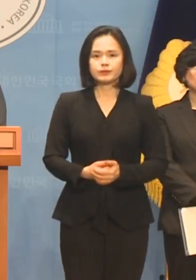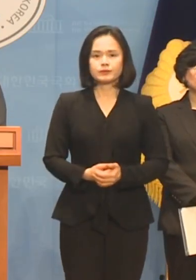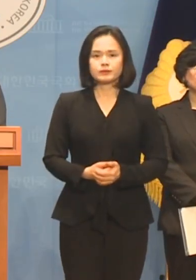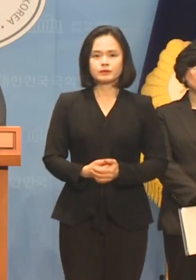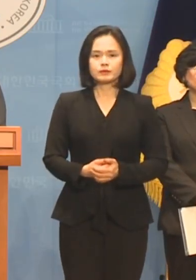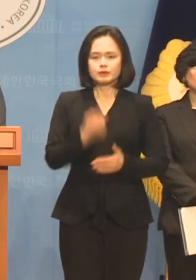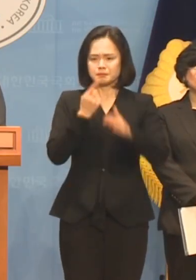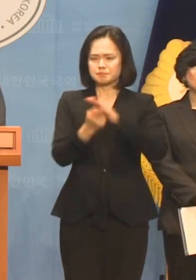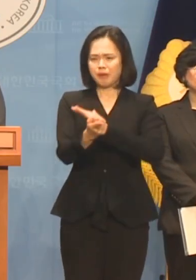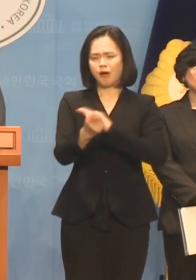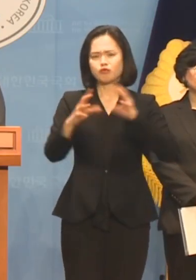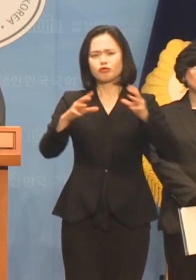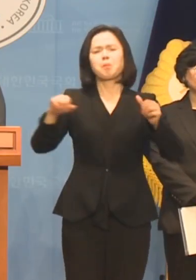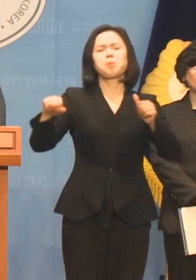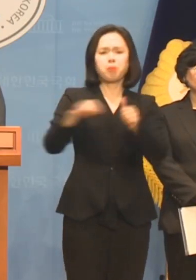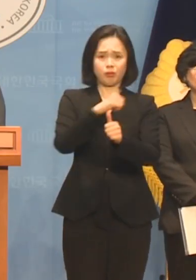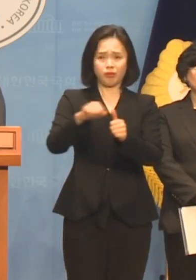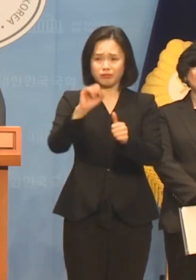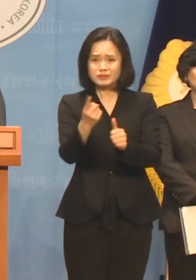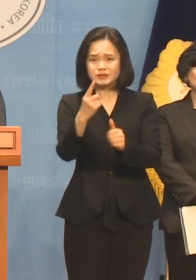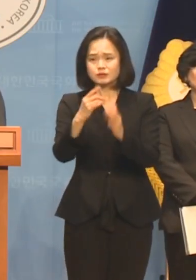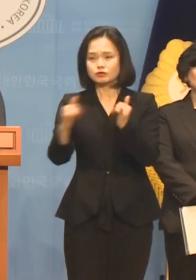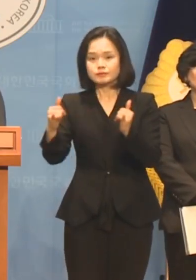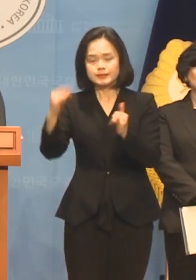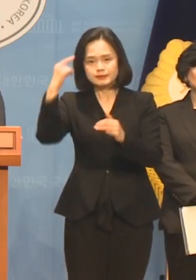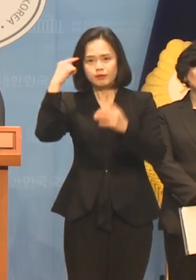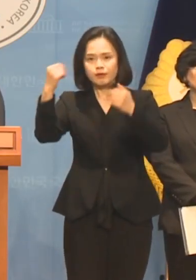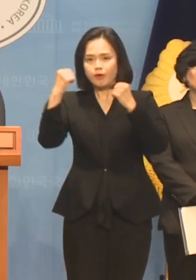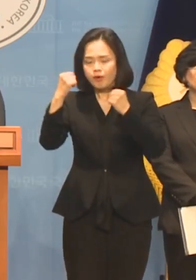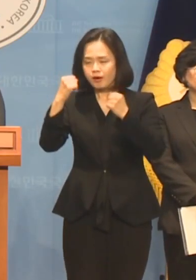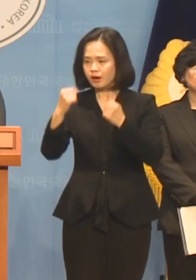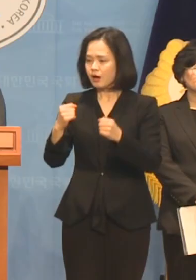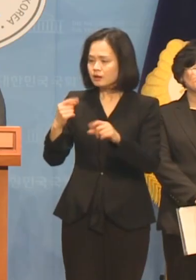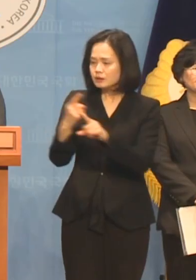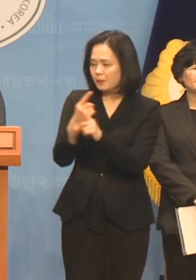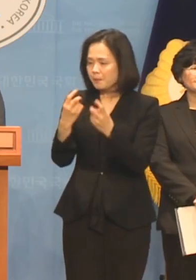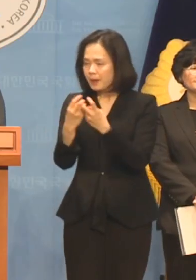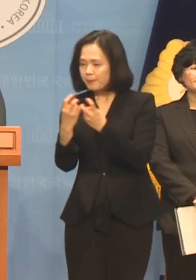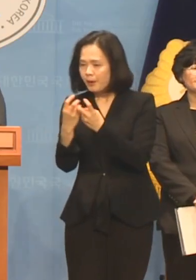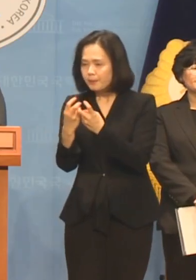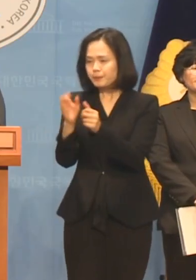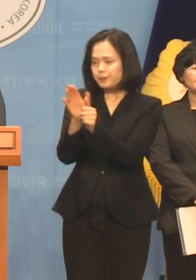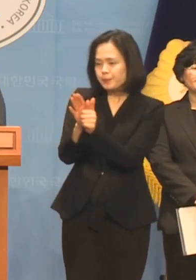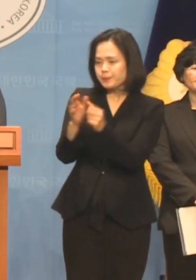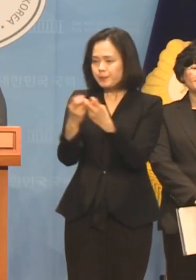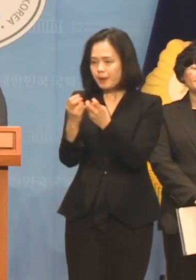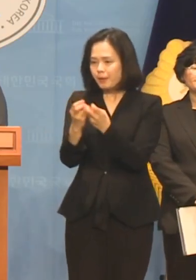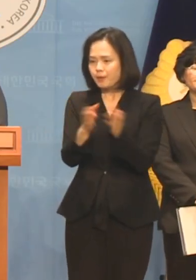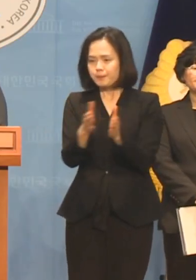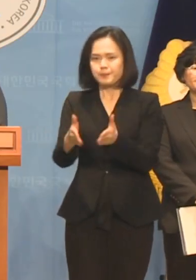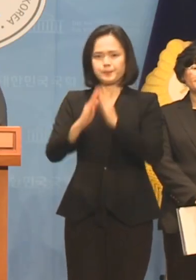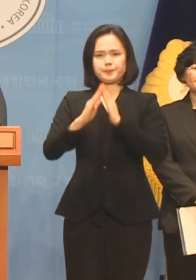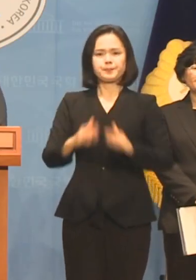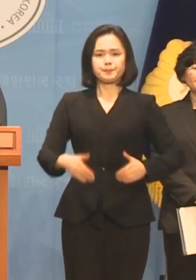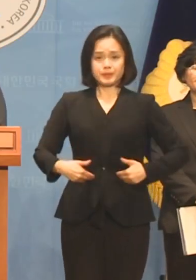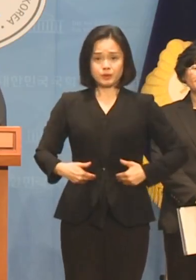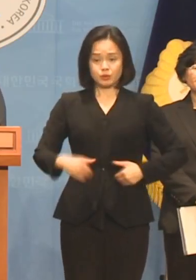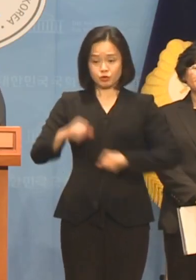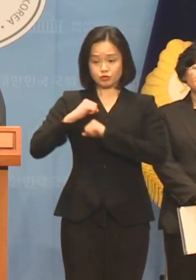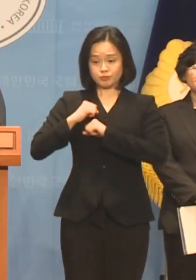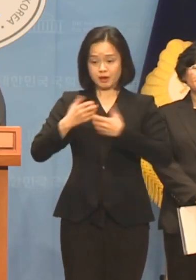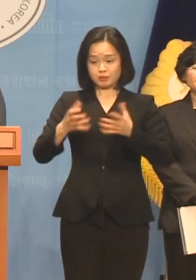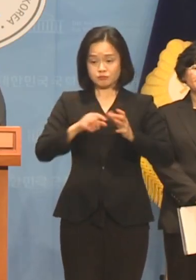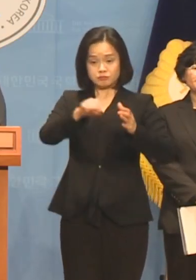정신건강을 보호하는 개입 체계를 다시 한번 점검, 보완해야 합니다. 특히 국방부 내 기존 병영생활